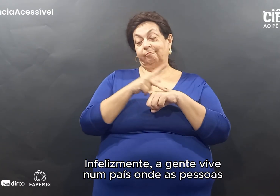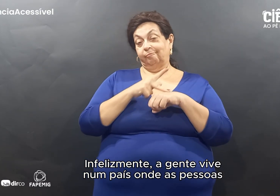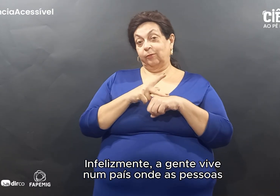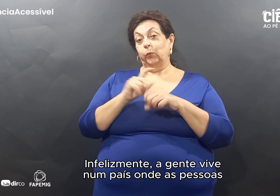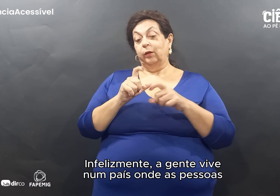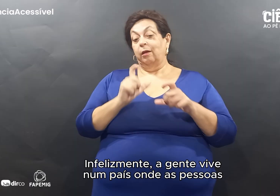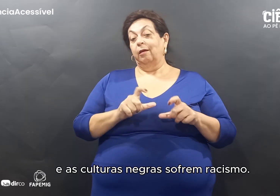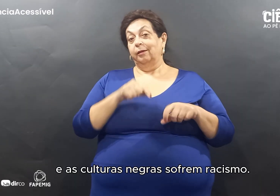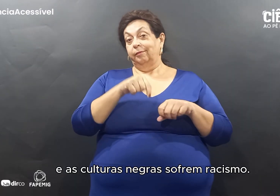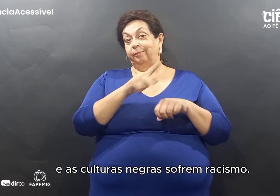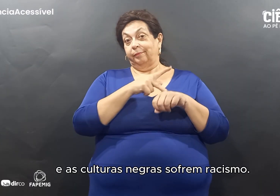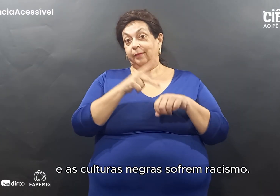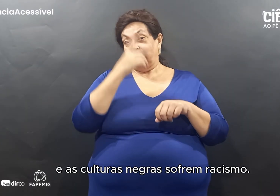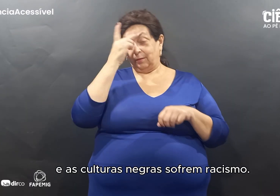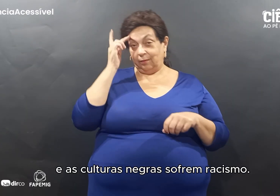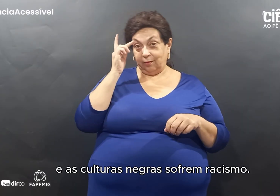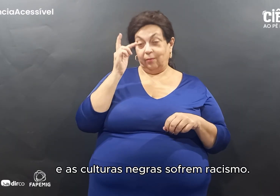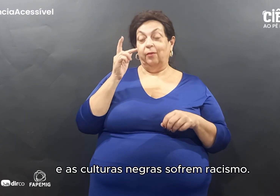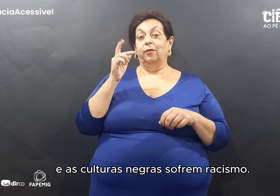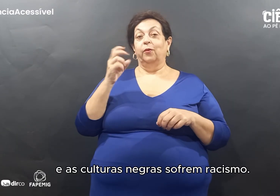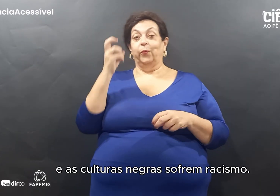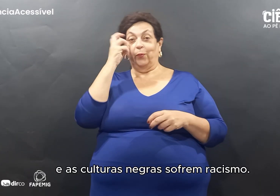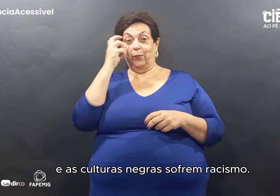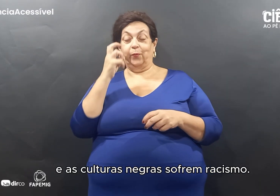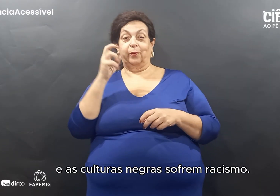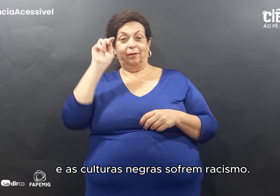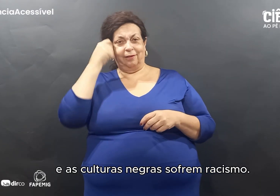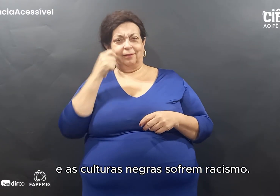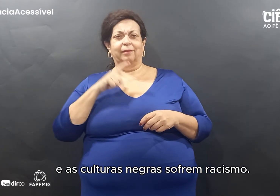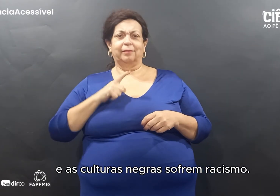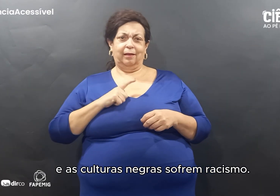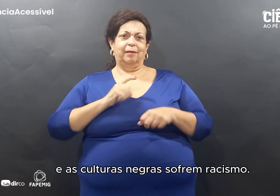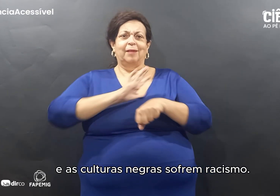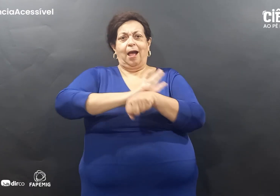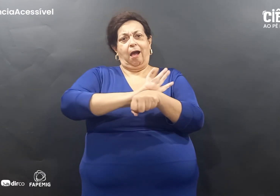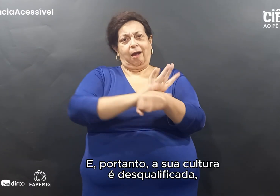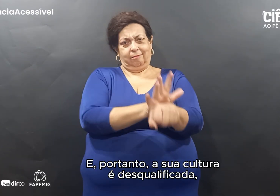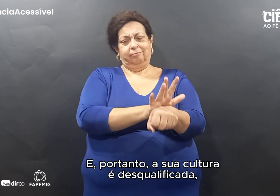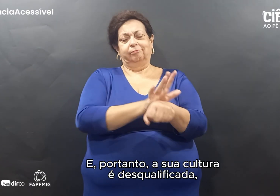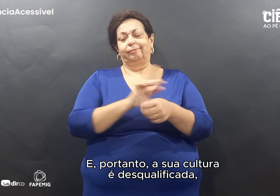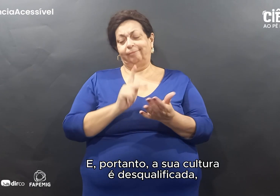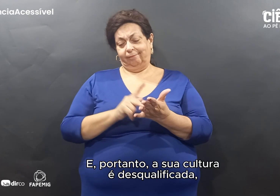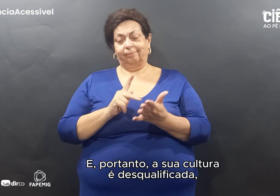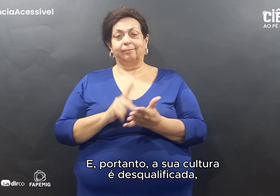onde as pessoas e as culturas negras sofrem racismo, né?